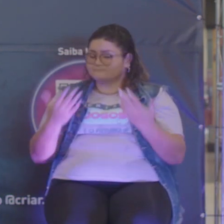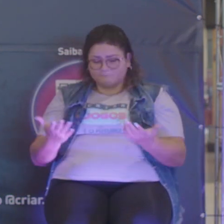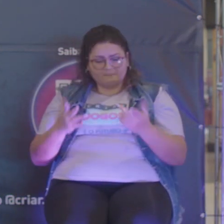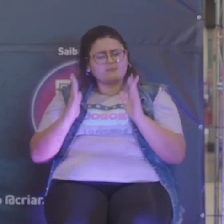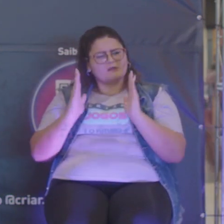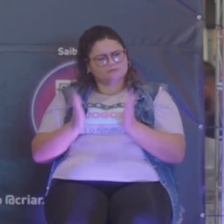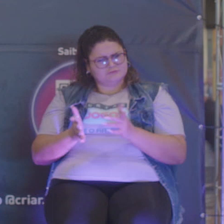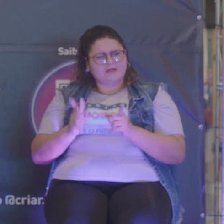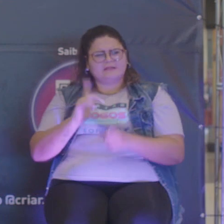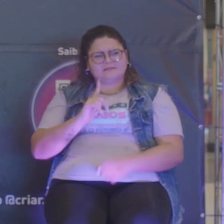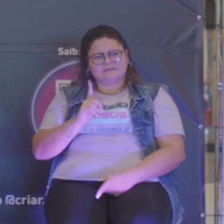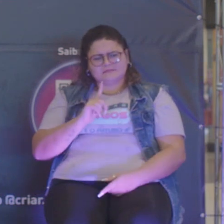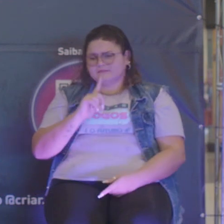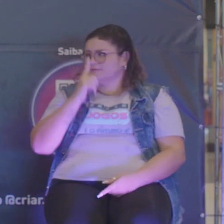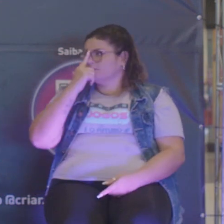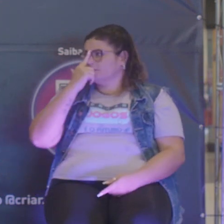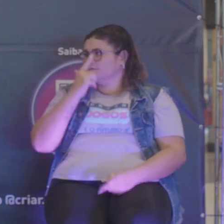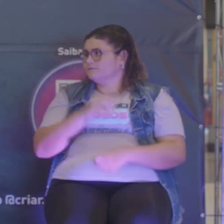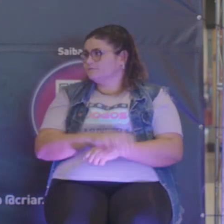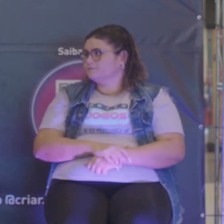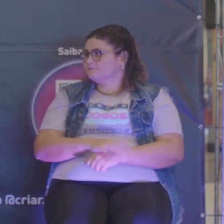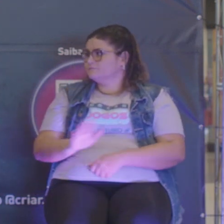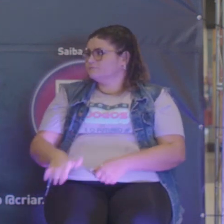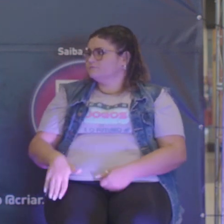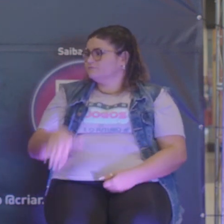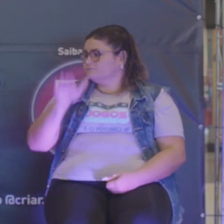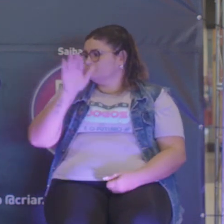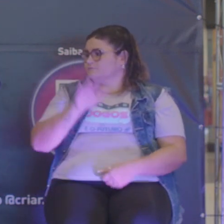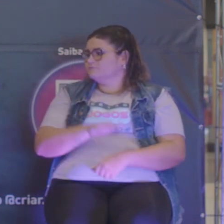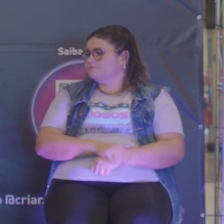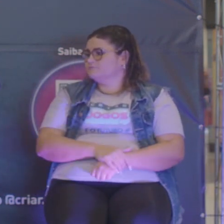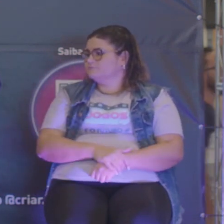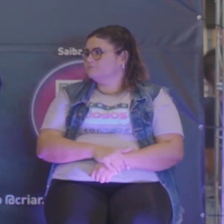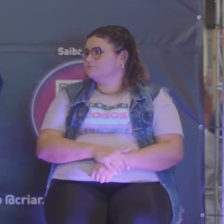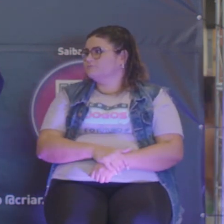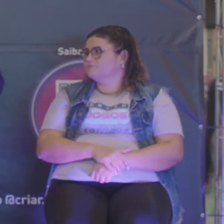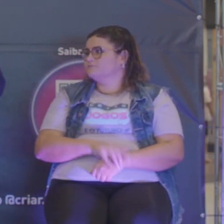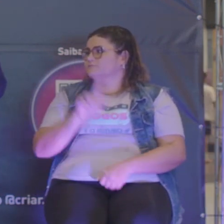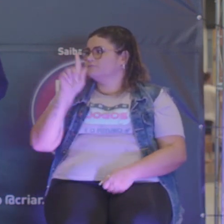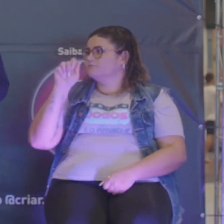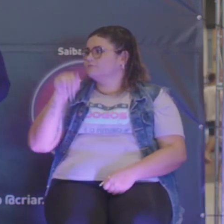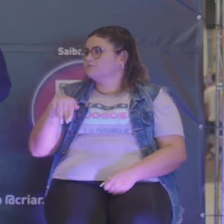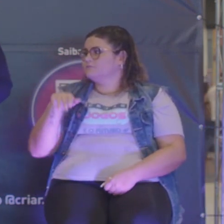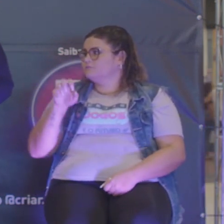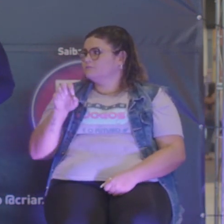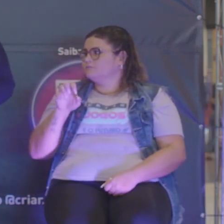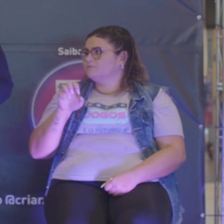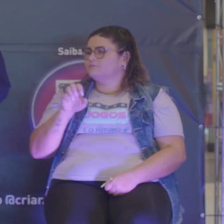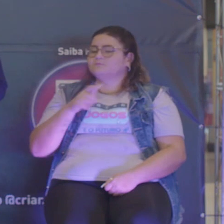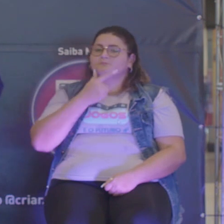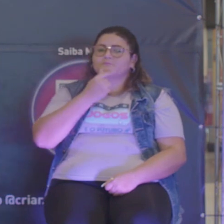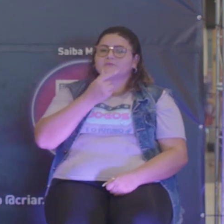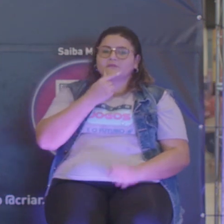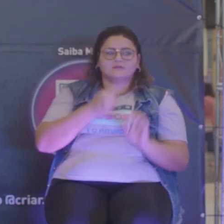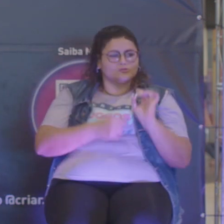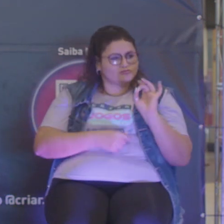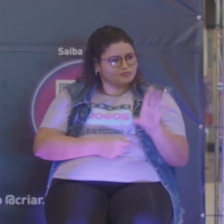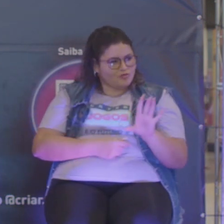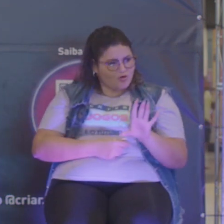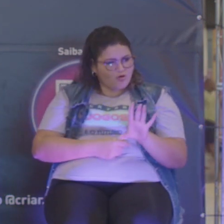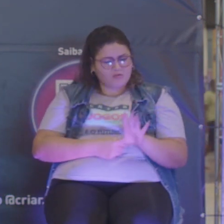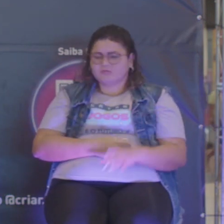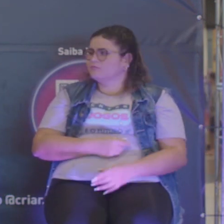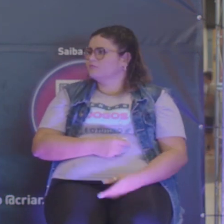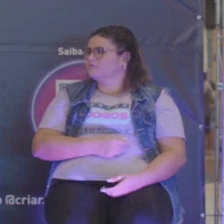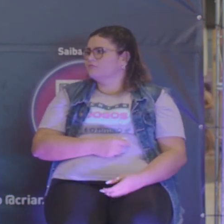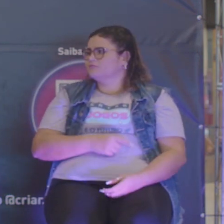já desde criança, né? Por que não? E principalmente, game não é só para menino, tá? Acho que aqui somos